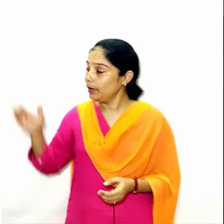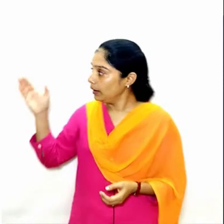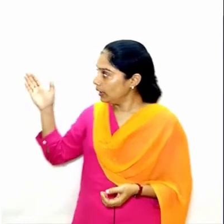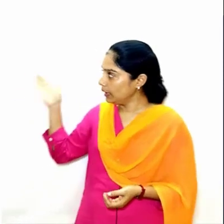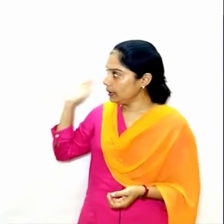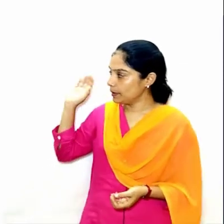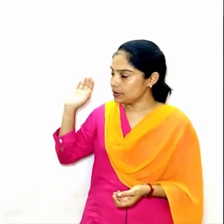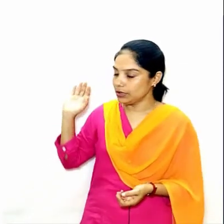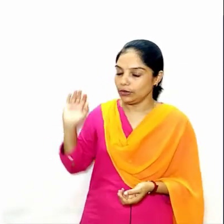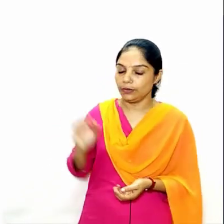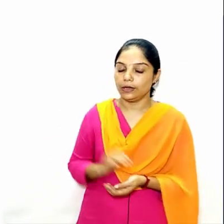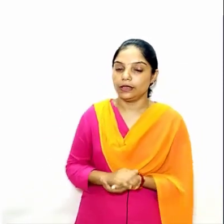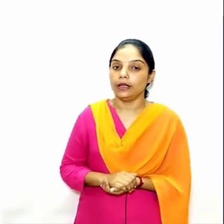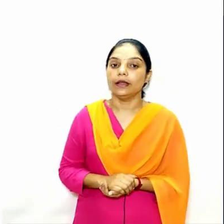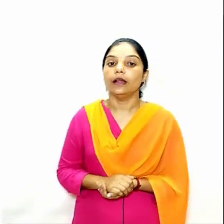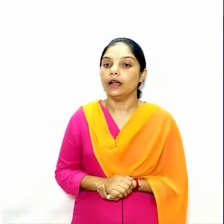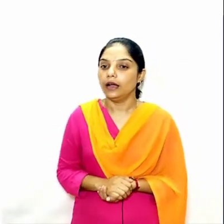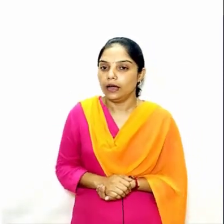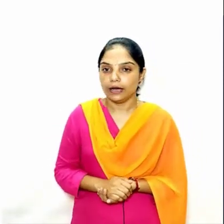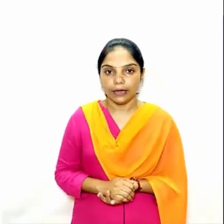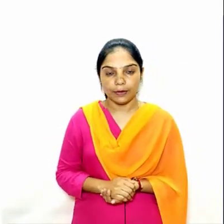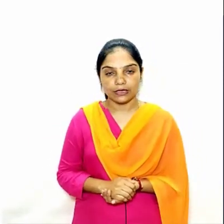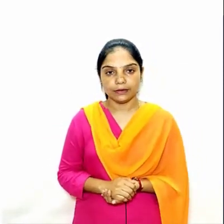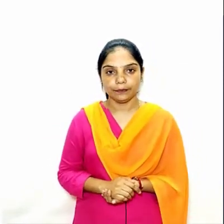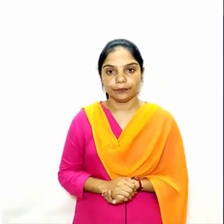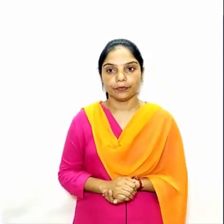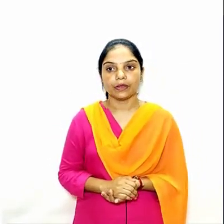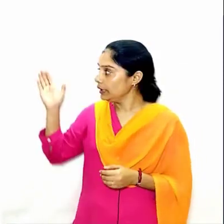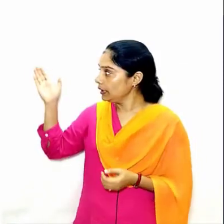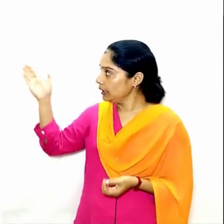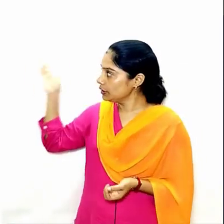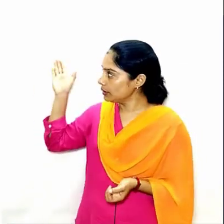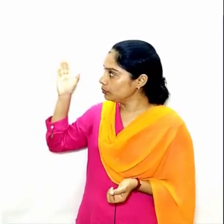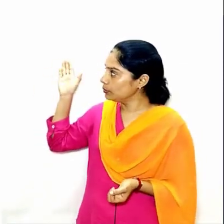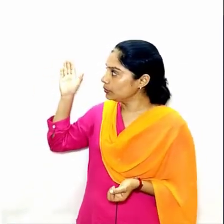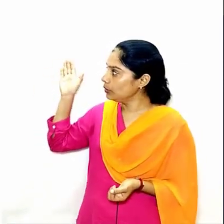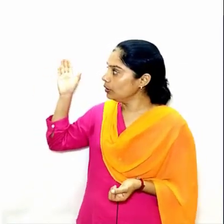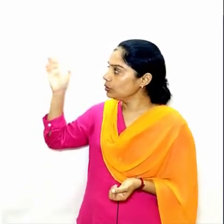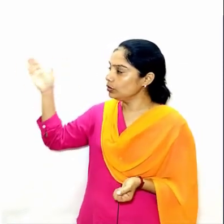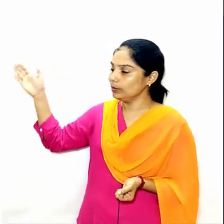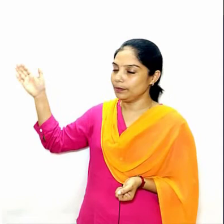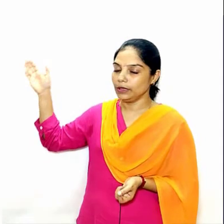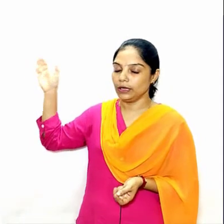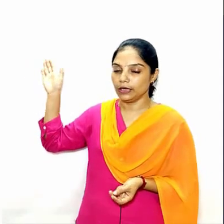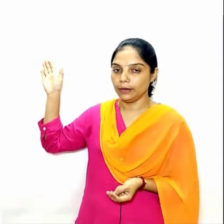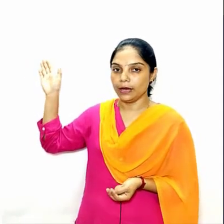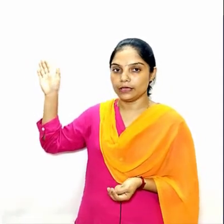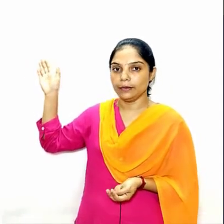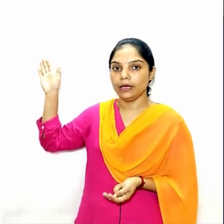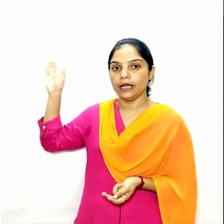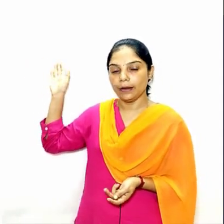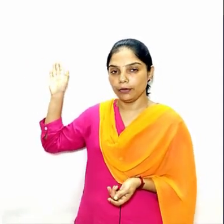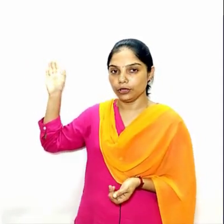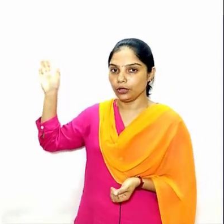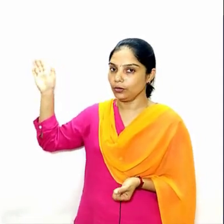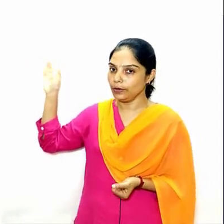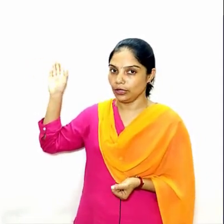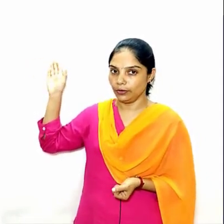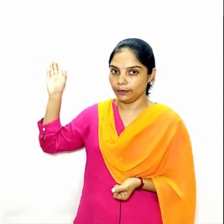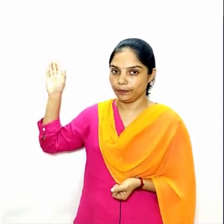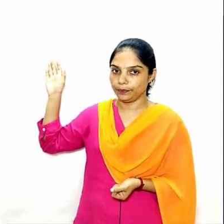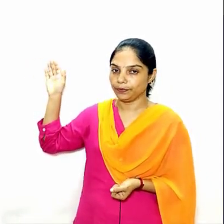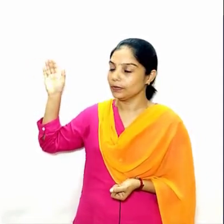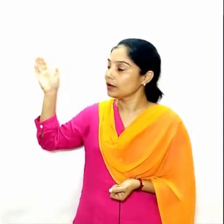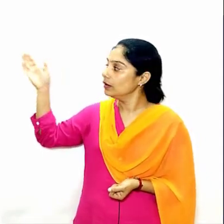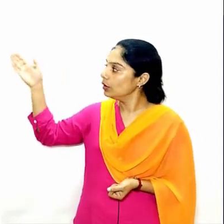अब हम अगले प्रश्न की ओर बढ़ते हैं। अगला प्रश्न, इन शब्दों को तुम अपने घर की भाषा में क्या बोलते हो